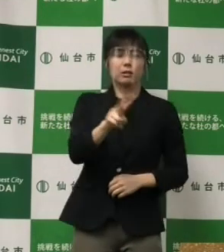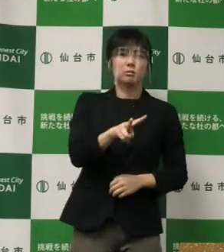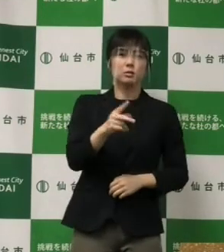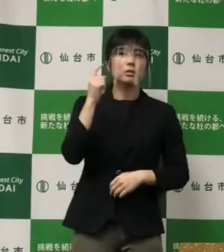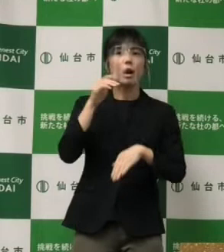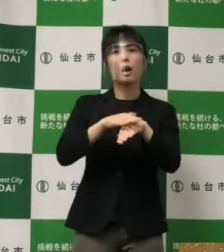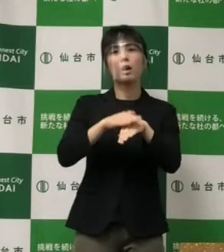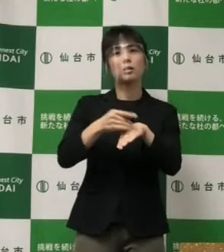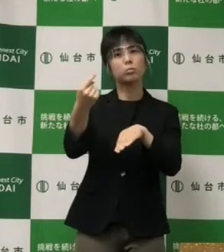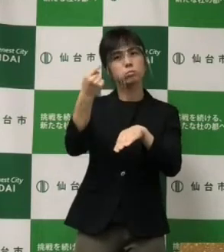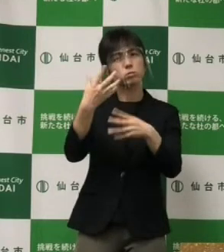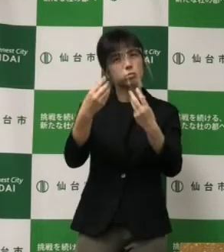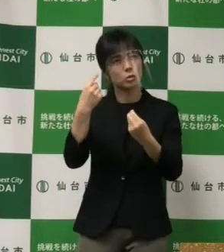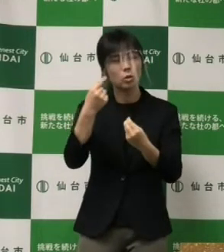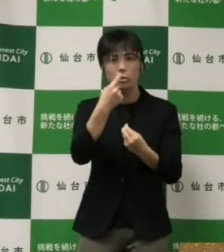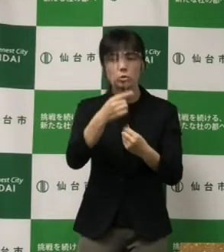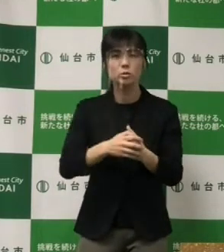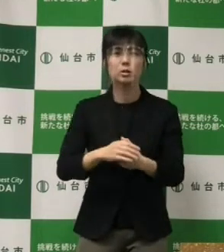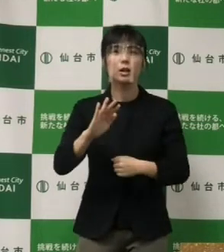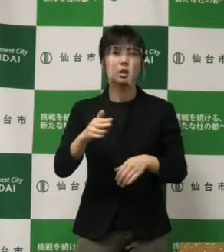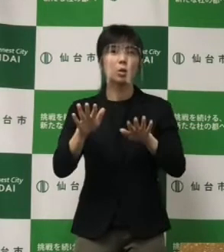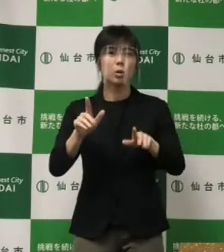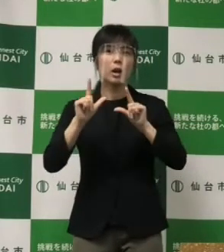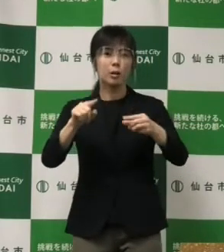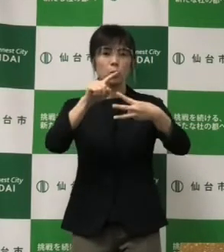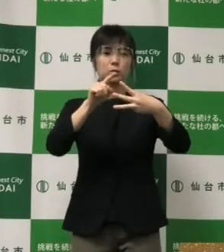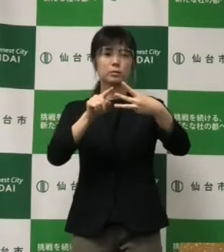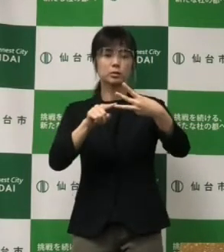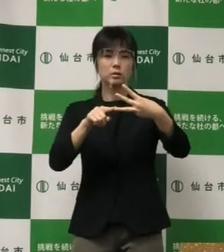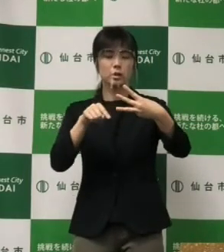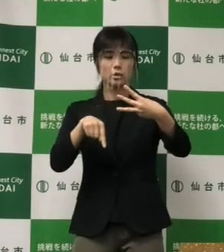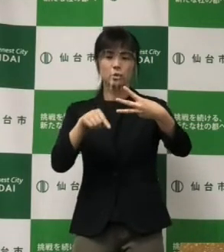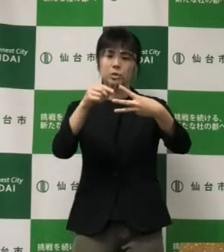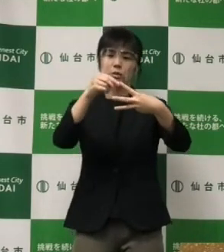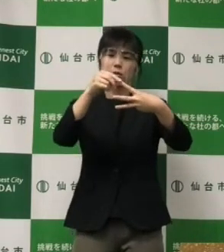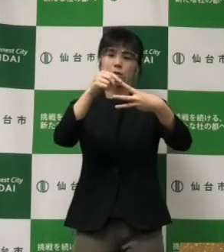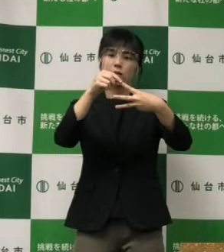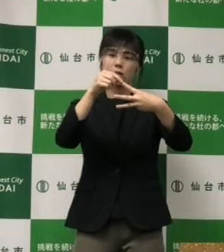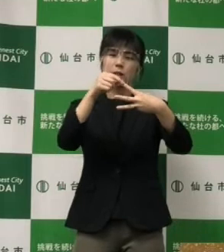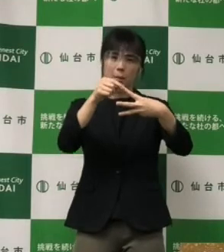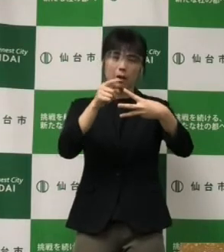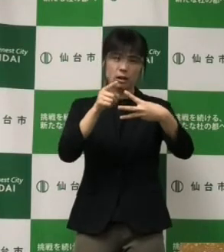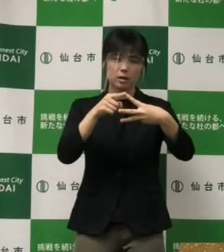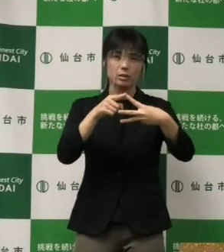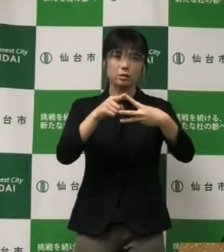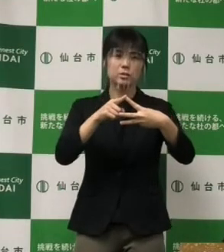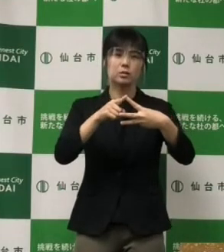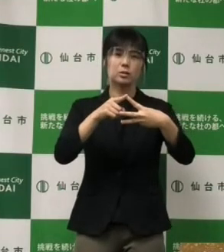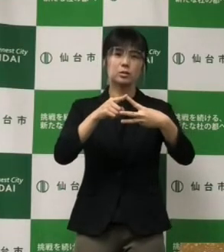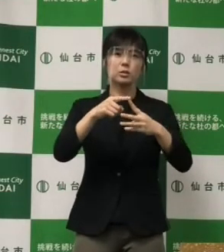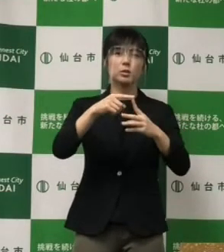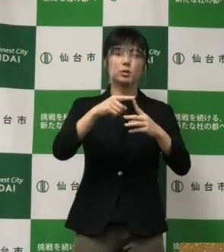今回発表された3件と1件目としてこう発表された NTT の成長